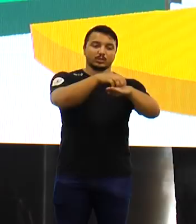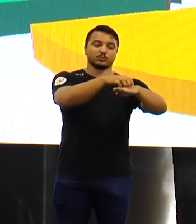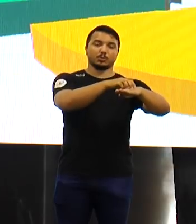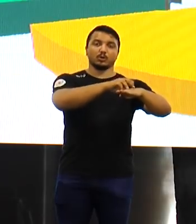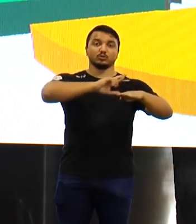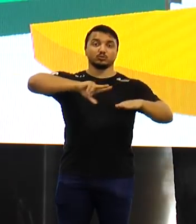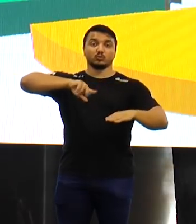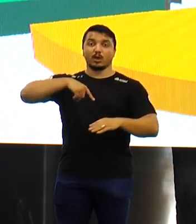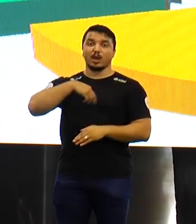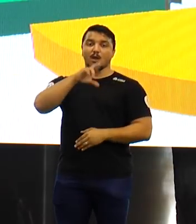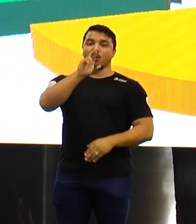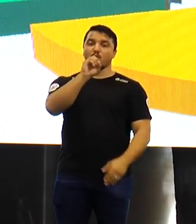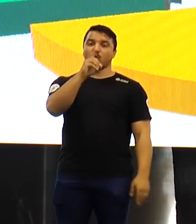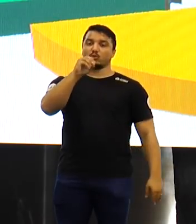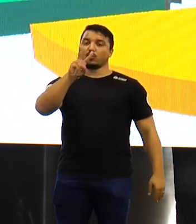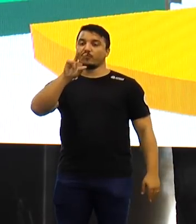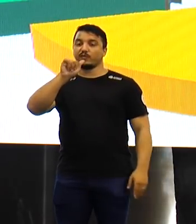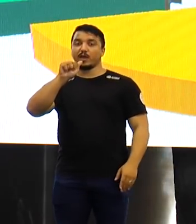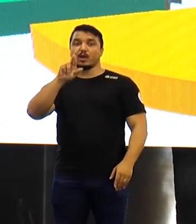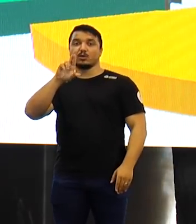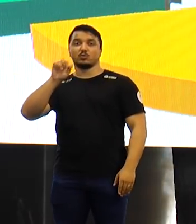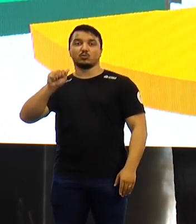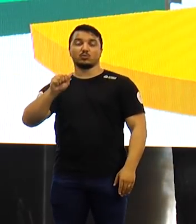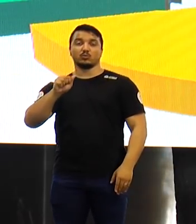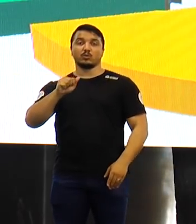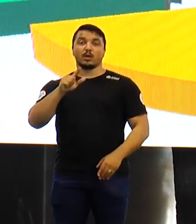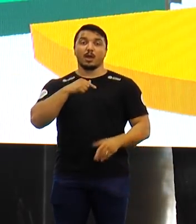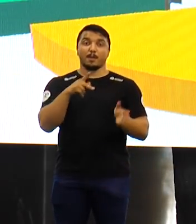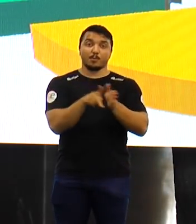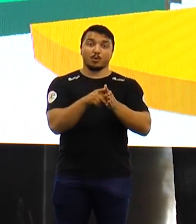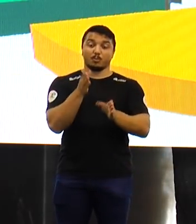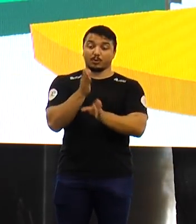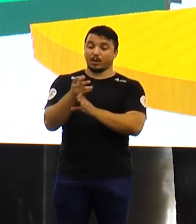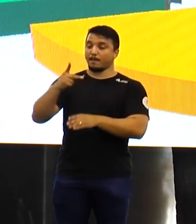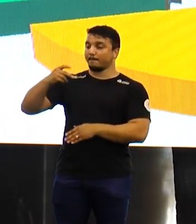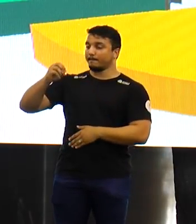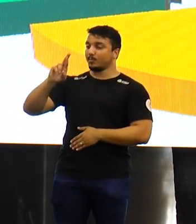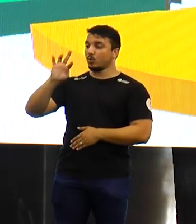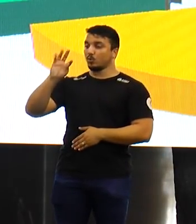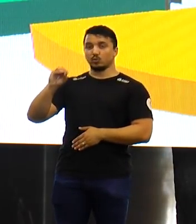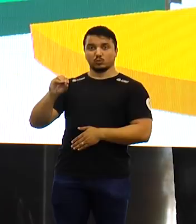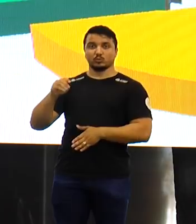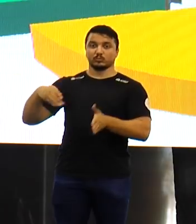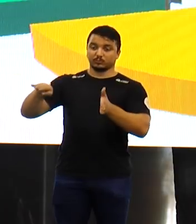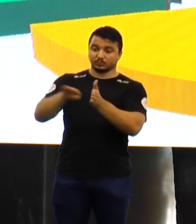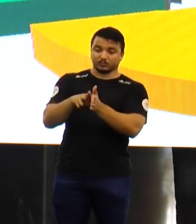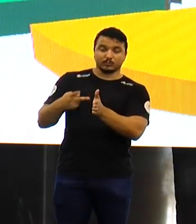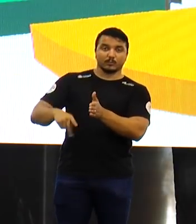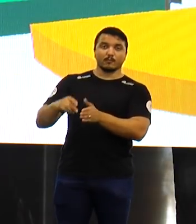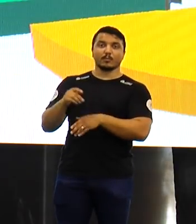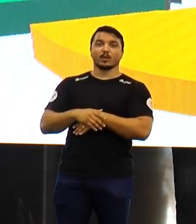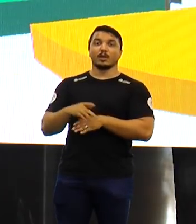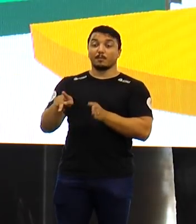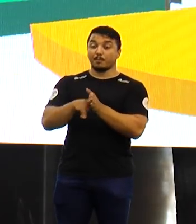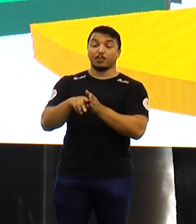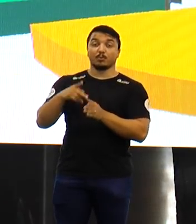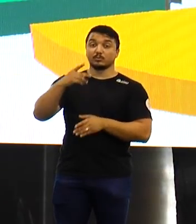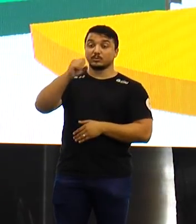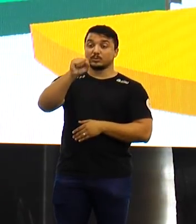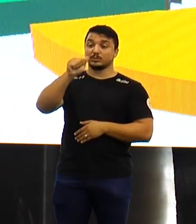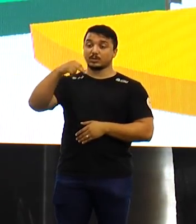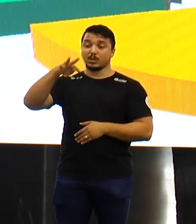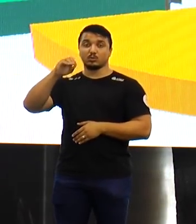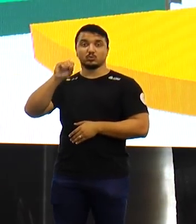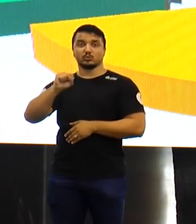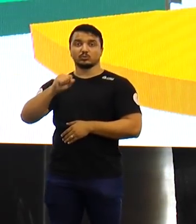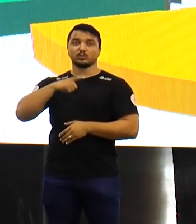nem foi o rodoviário. Foi o sucateamento dos portos brasileiros. Gente, Porto de Santos, passam pessoas com 15 dias